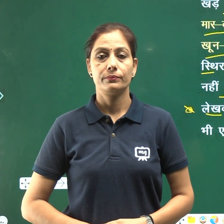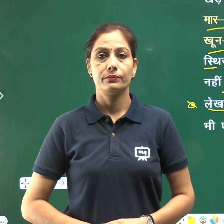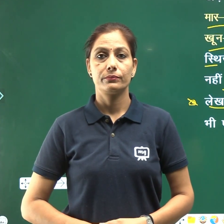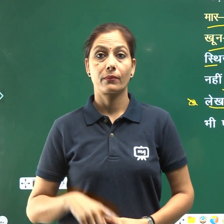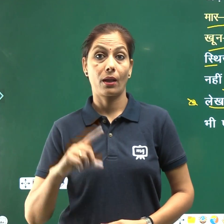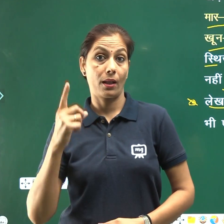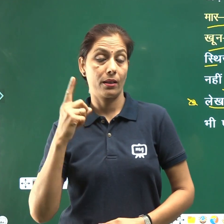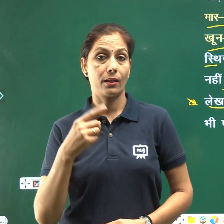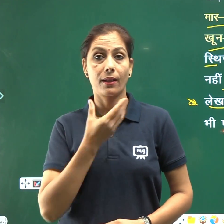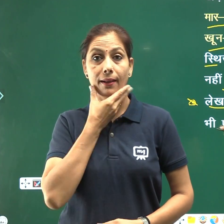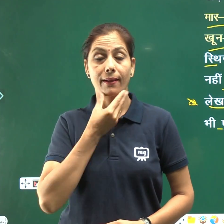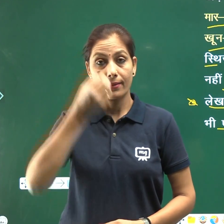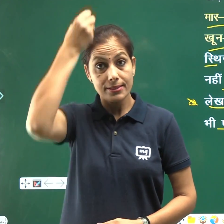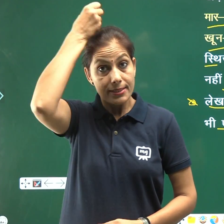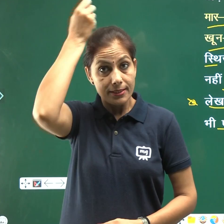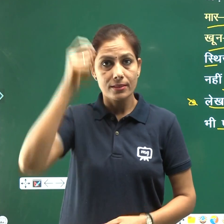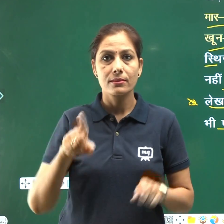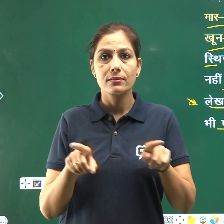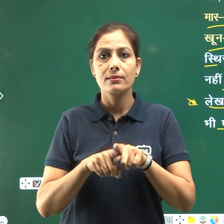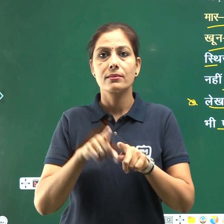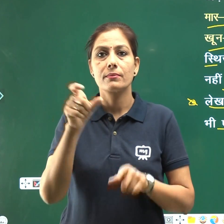एक अवधूत थे।